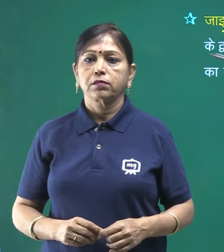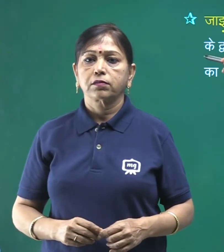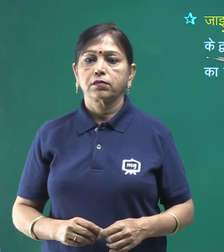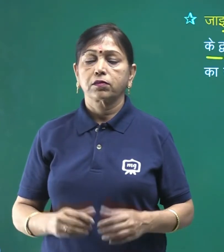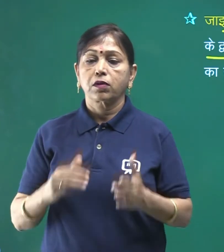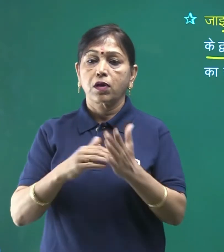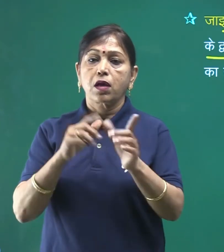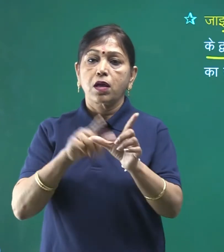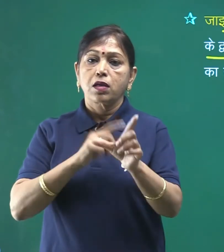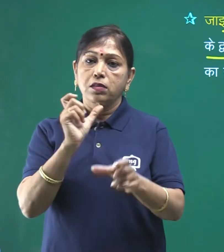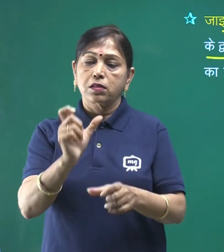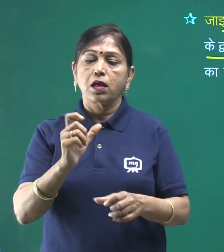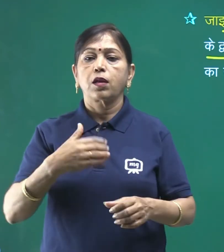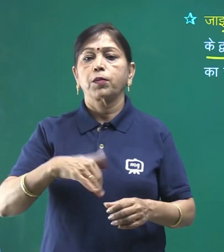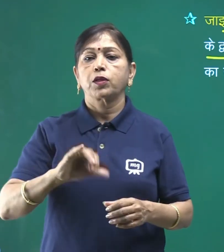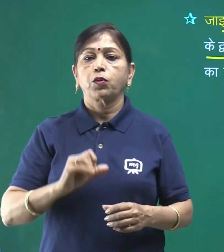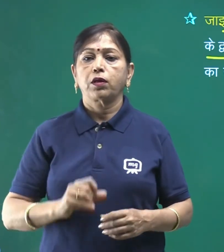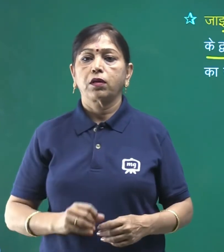जाइलम के द्वारा